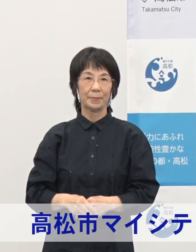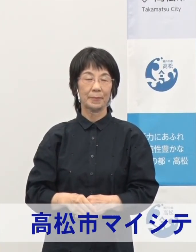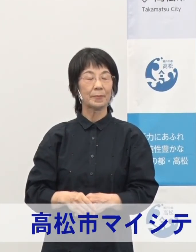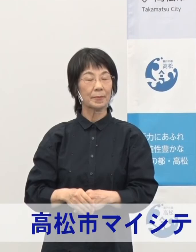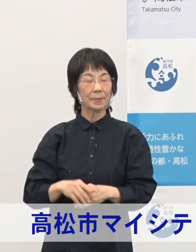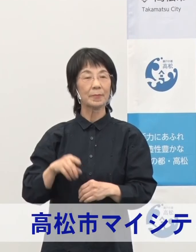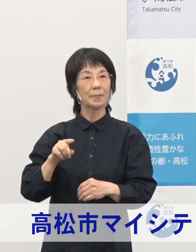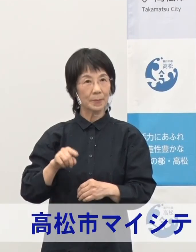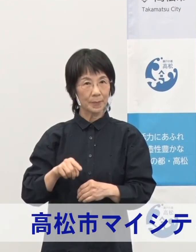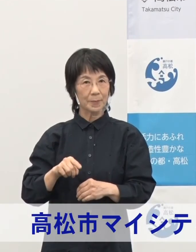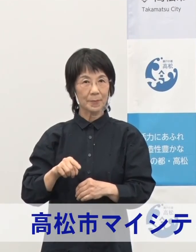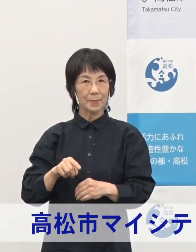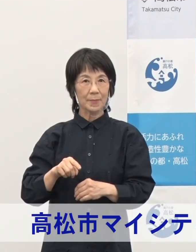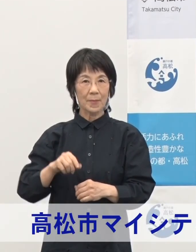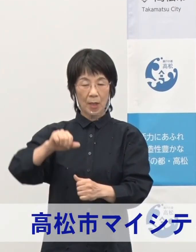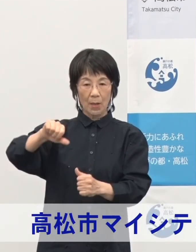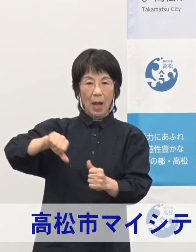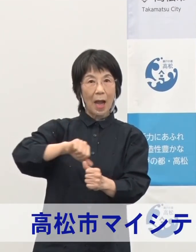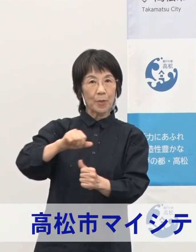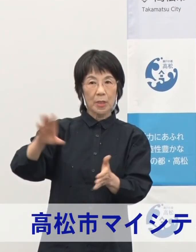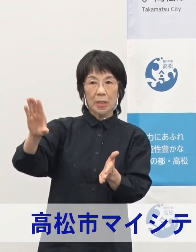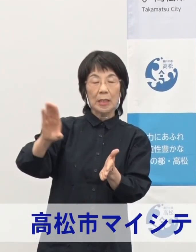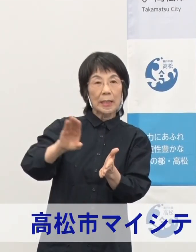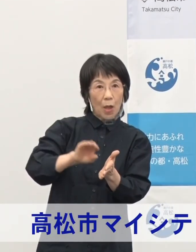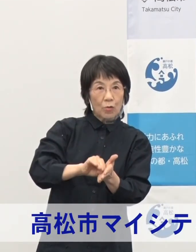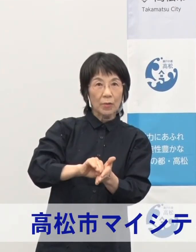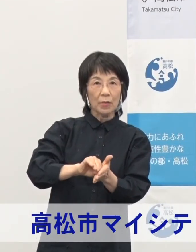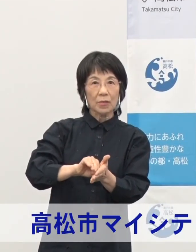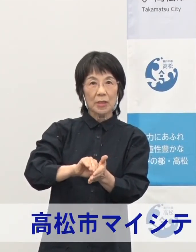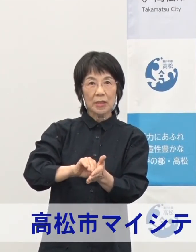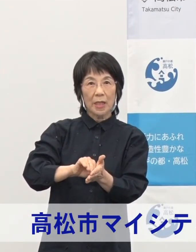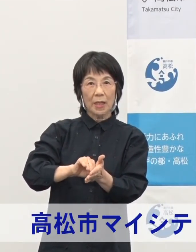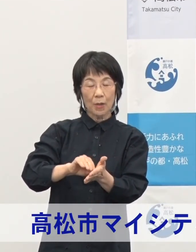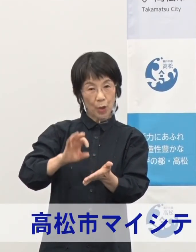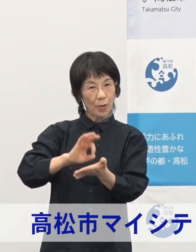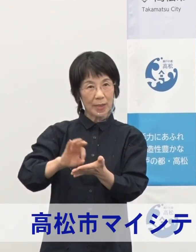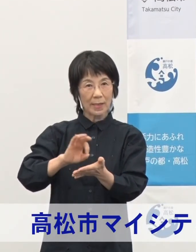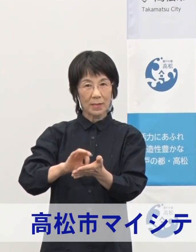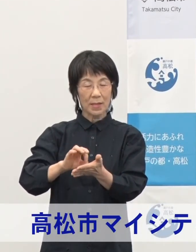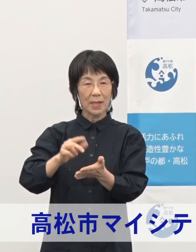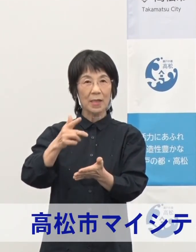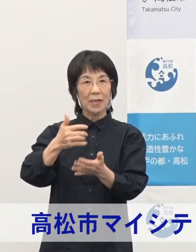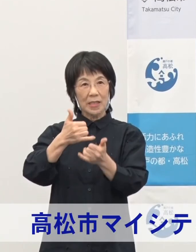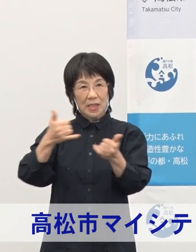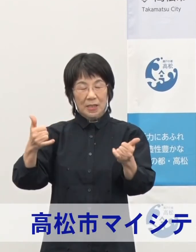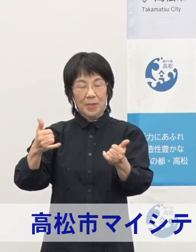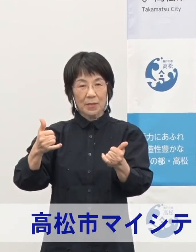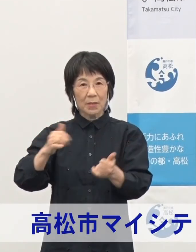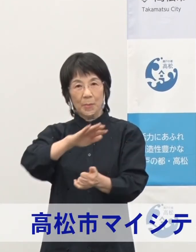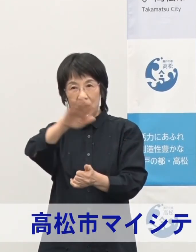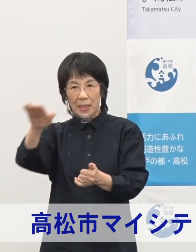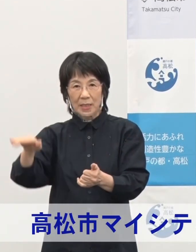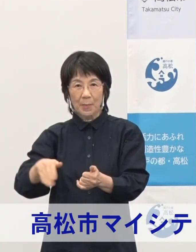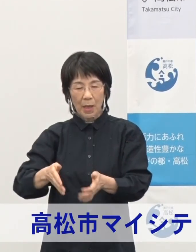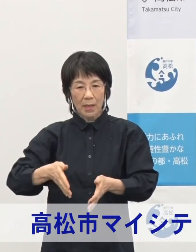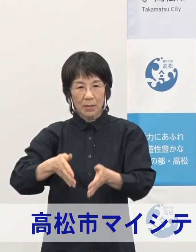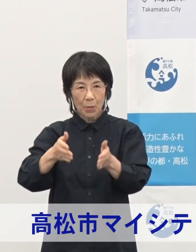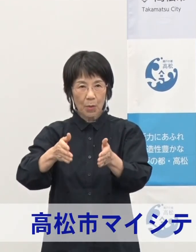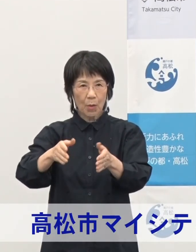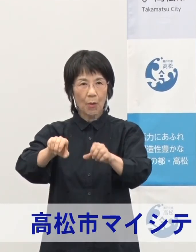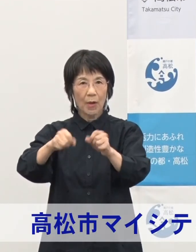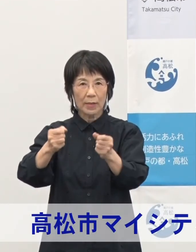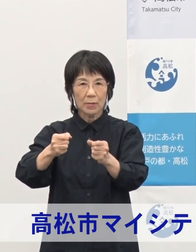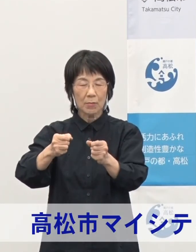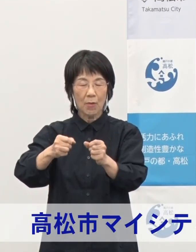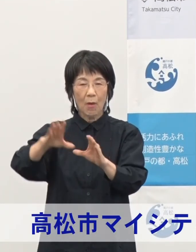このアプリをダウンロードいたしましてそれぞれ市民の皆様が道路の破損状況などを画像とともに